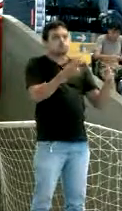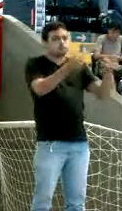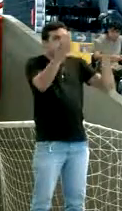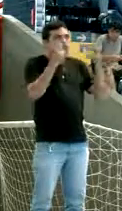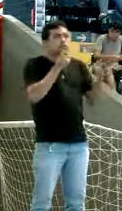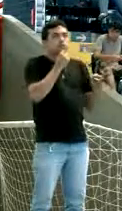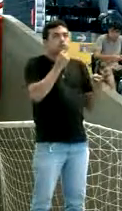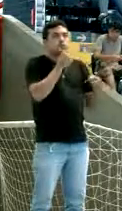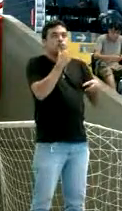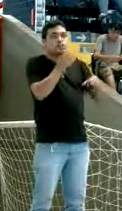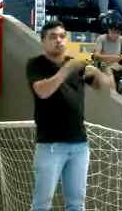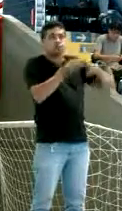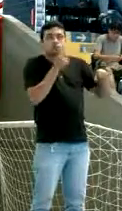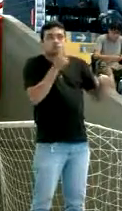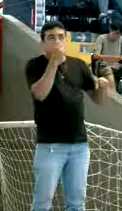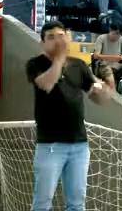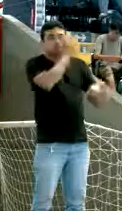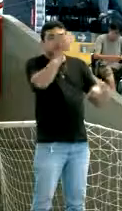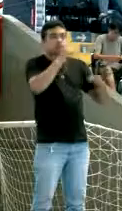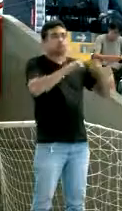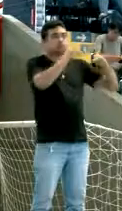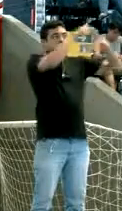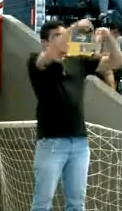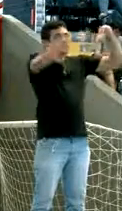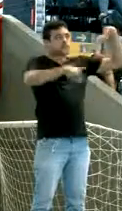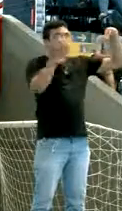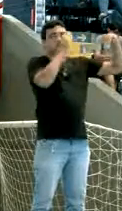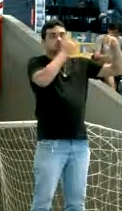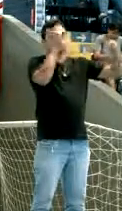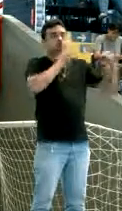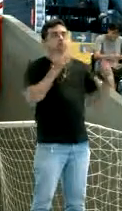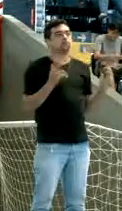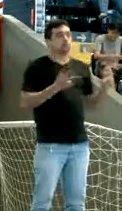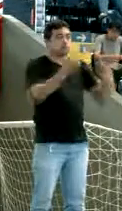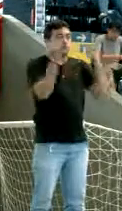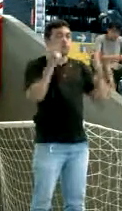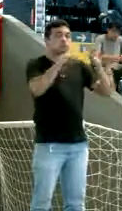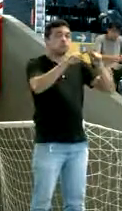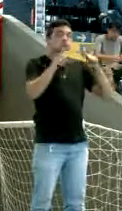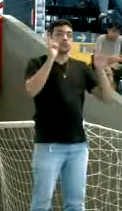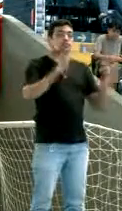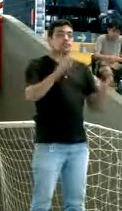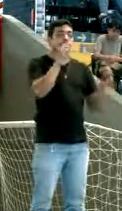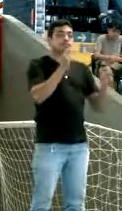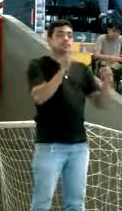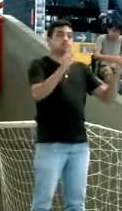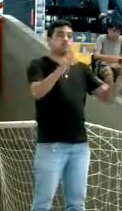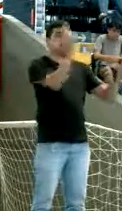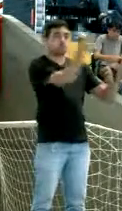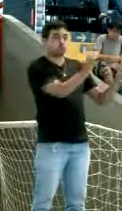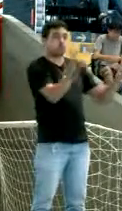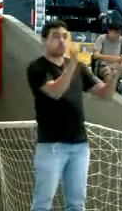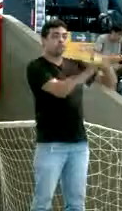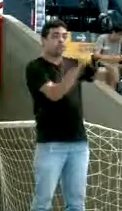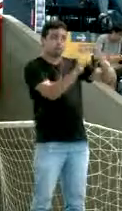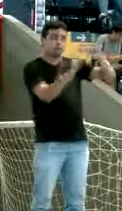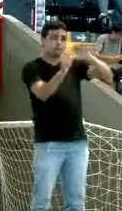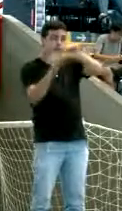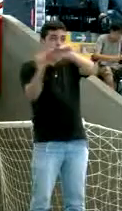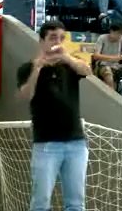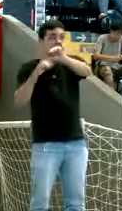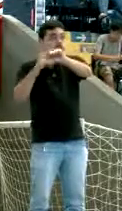enxergar esse homem nu, nem muito menos descendo a escada. Então a pintura passou por muita mudança